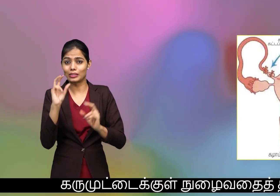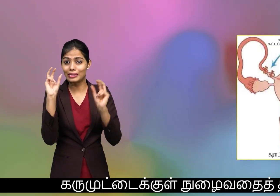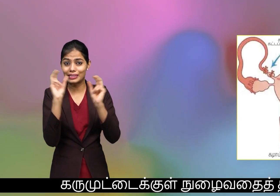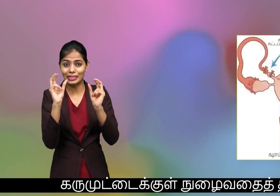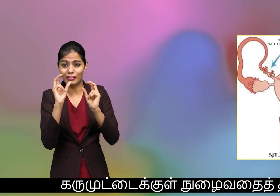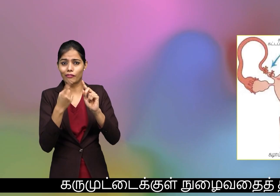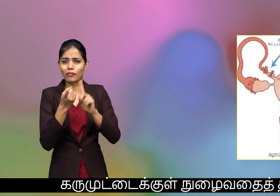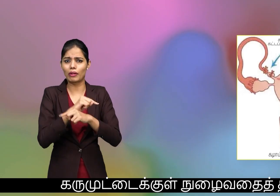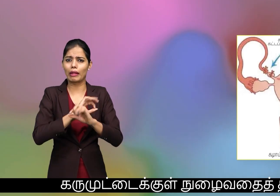கருமுட்டைக்குள் நுழைவதை தடுக்கிறது.